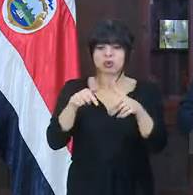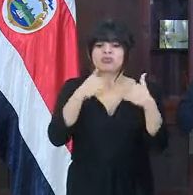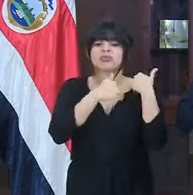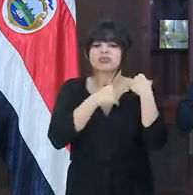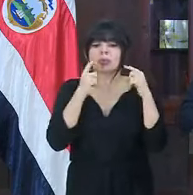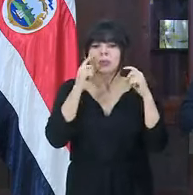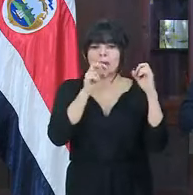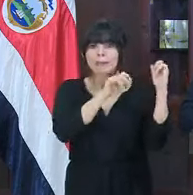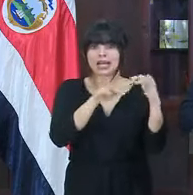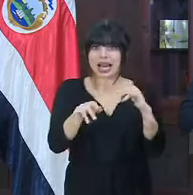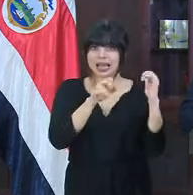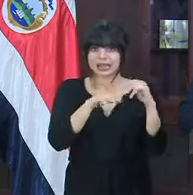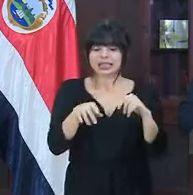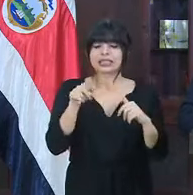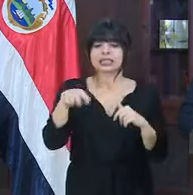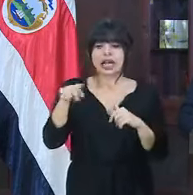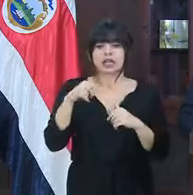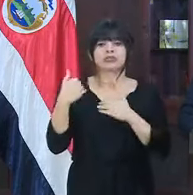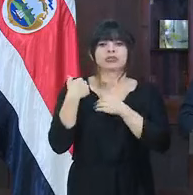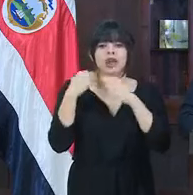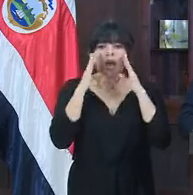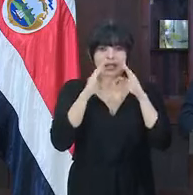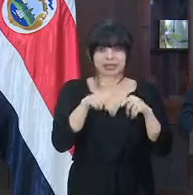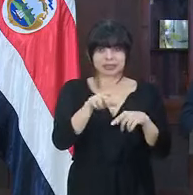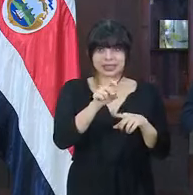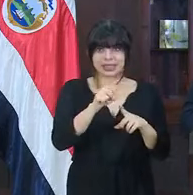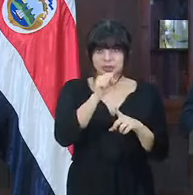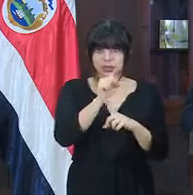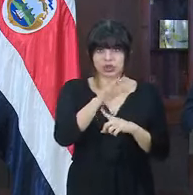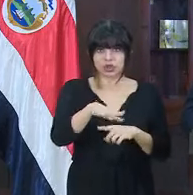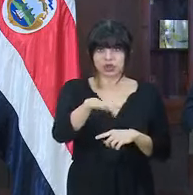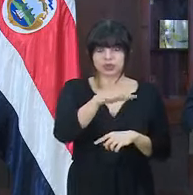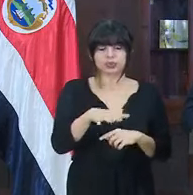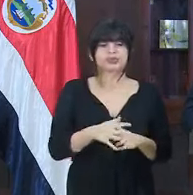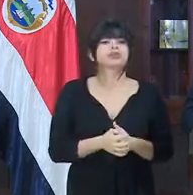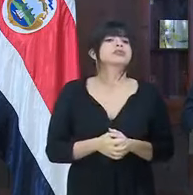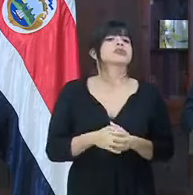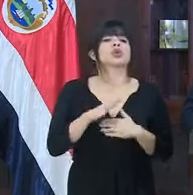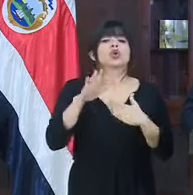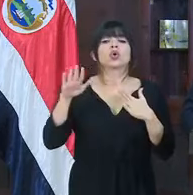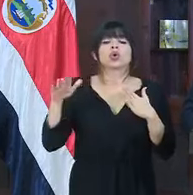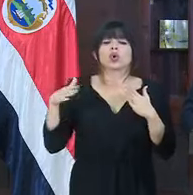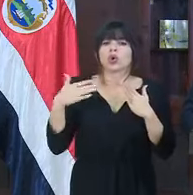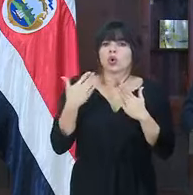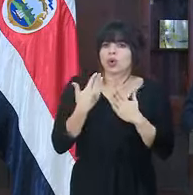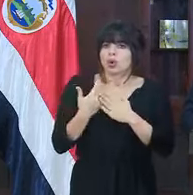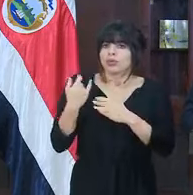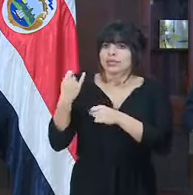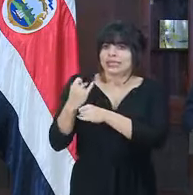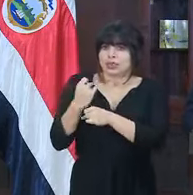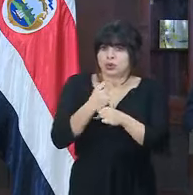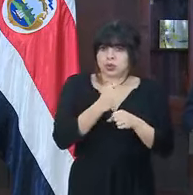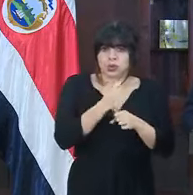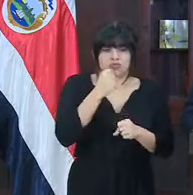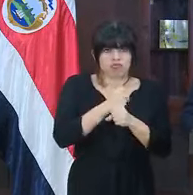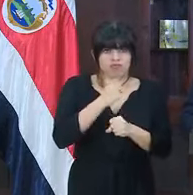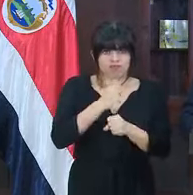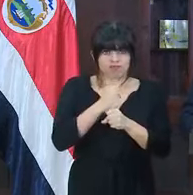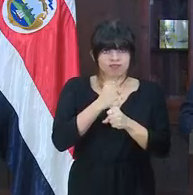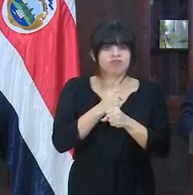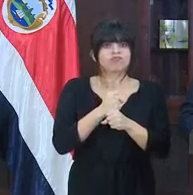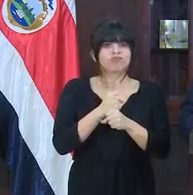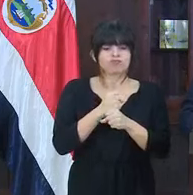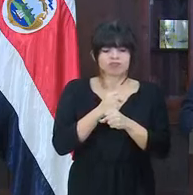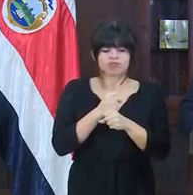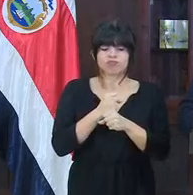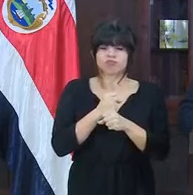Migratorios y que atienden esta situación. Todas las instituciones trabajan de manera